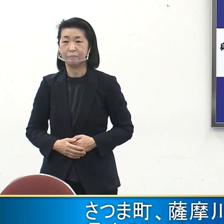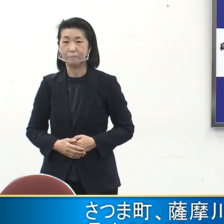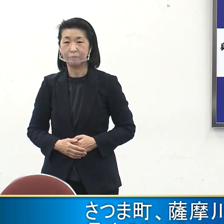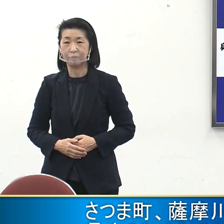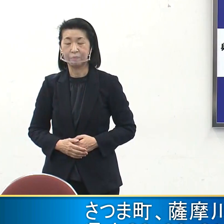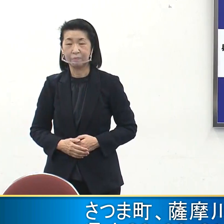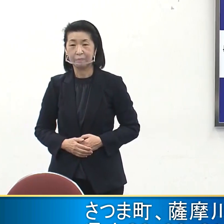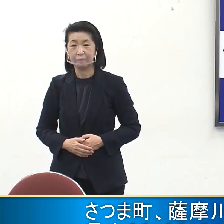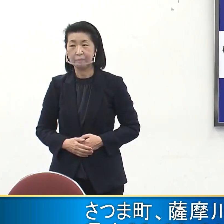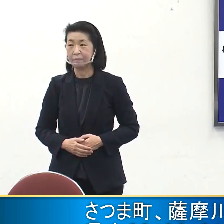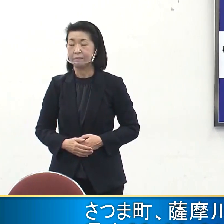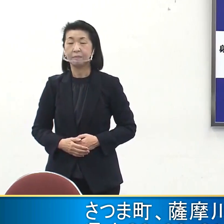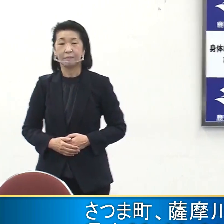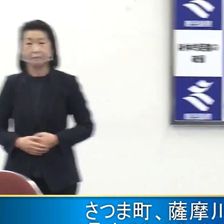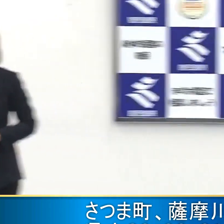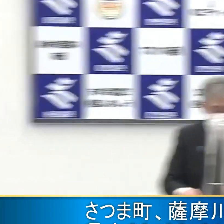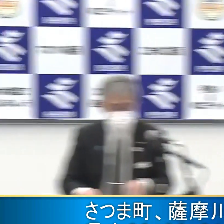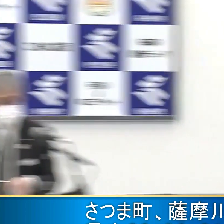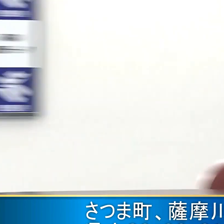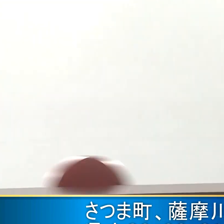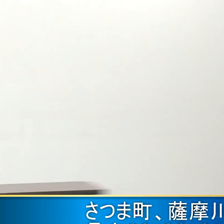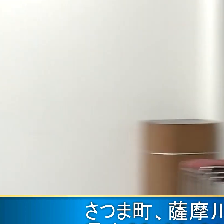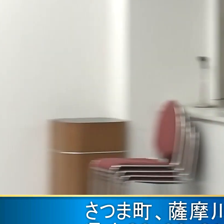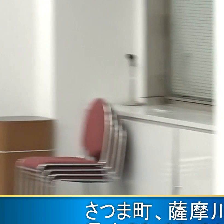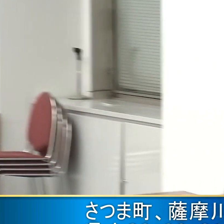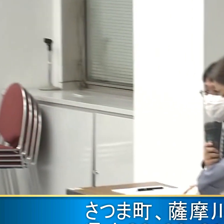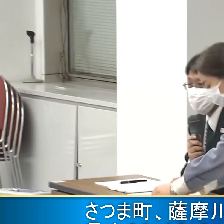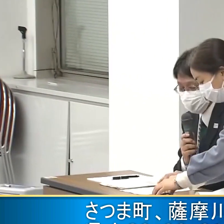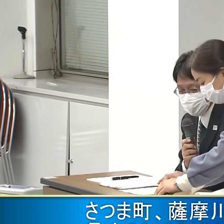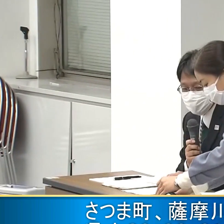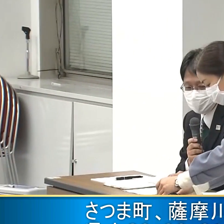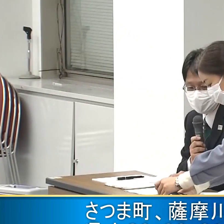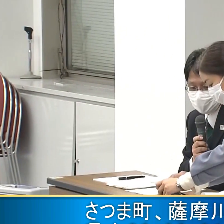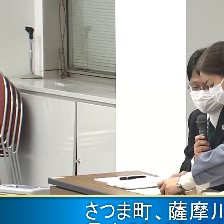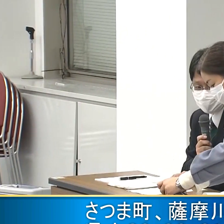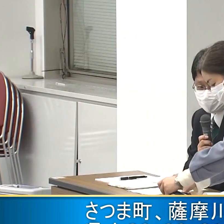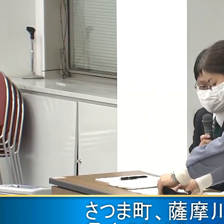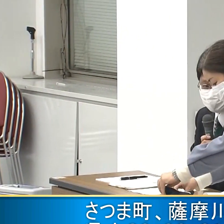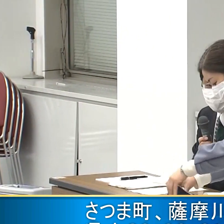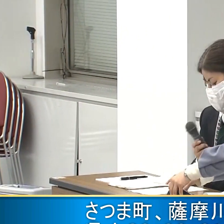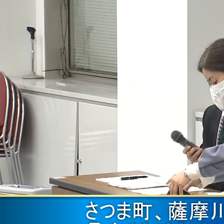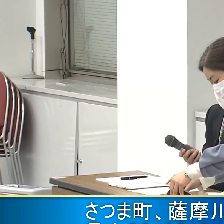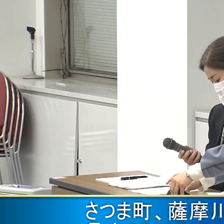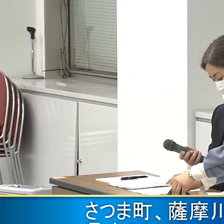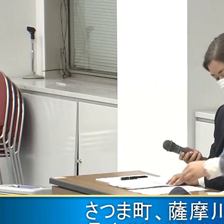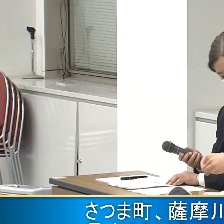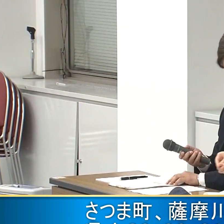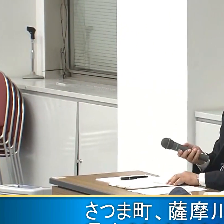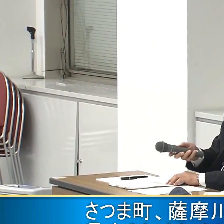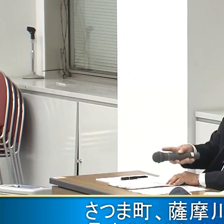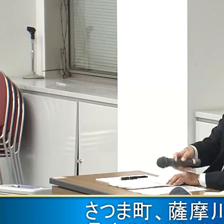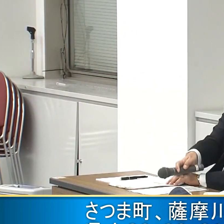株の資料につきましては、今からお配りします。申し訳ありません。